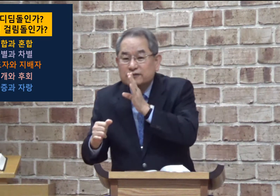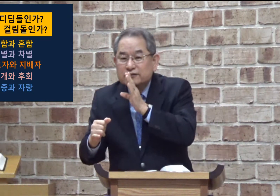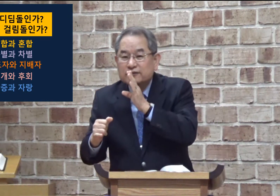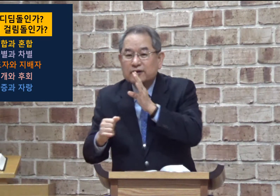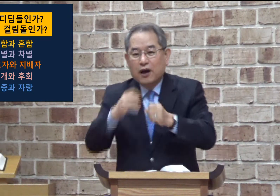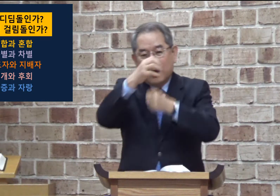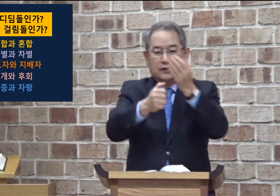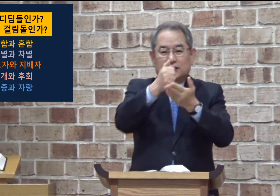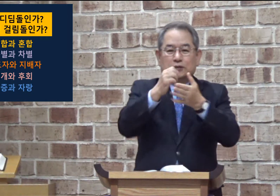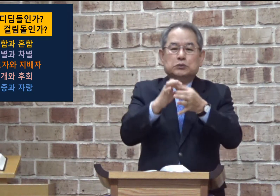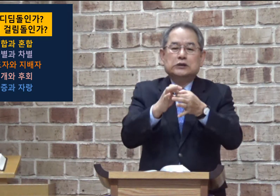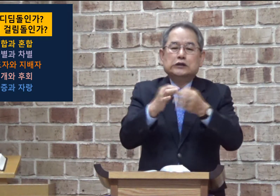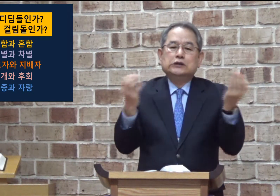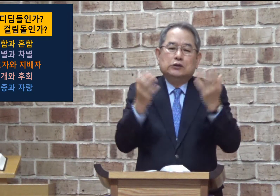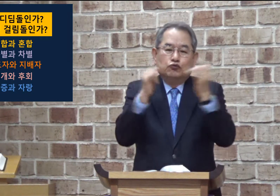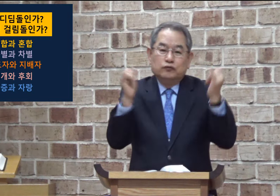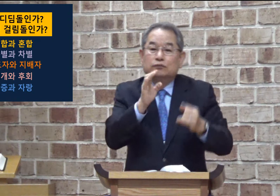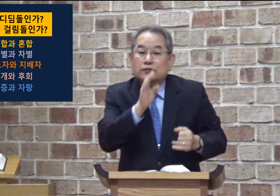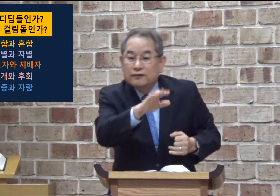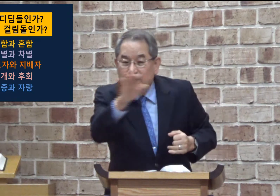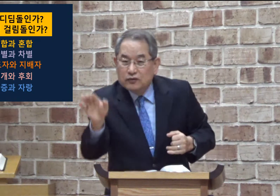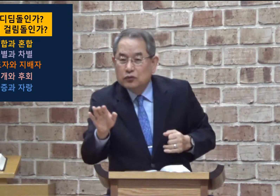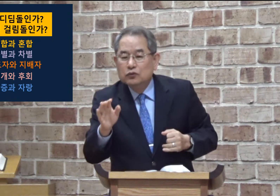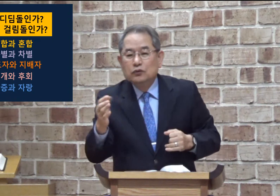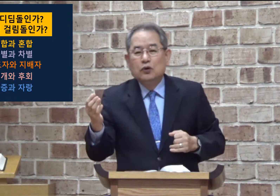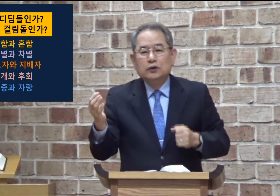내가 디딤돌인가 아니면